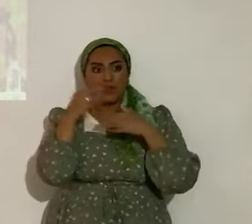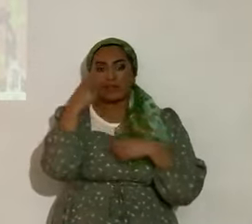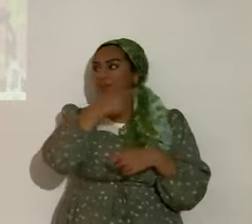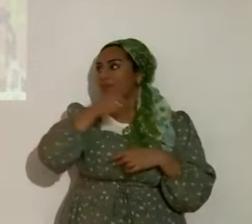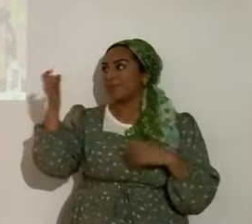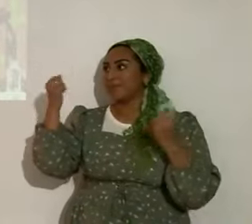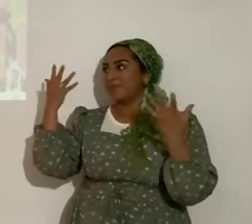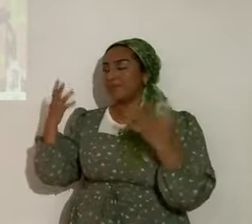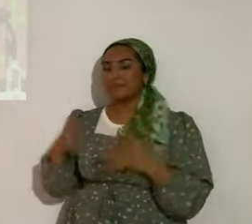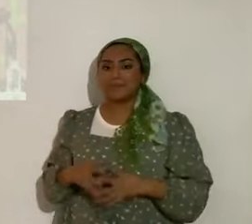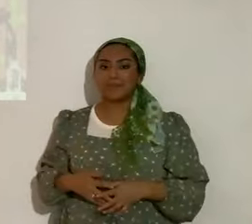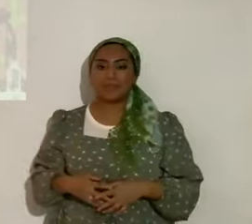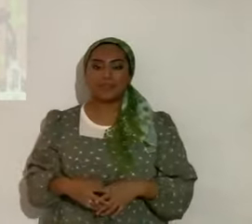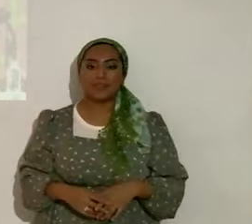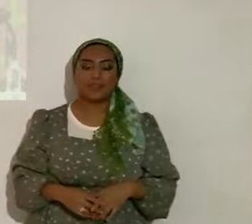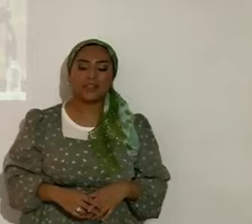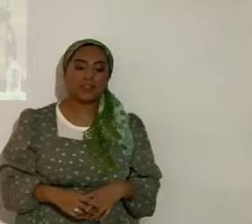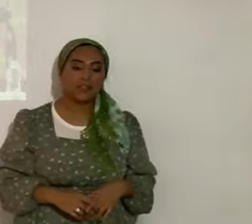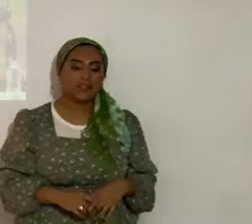10,000.